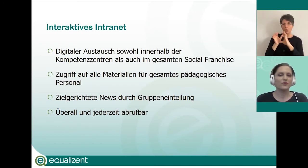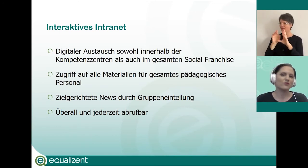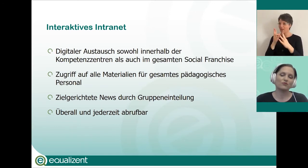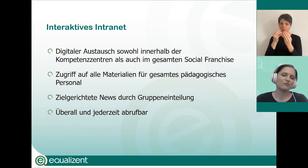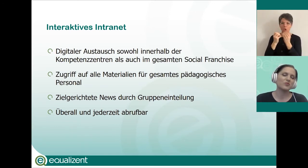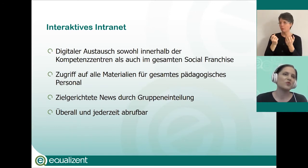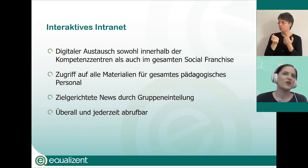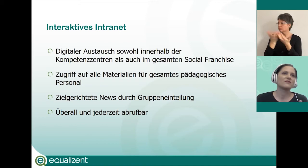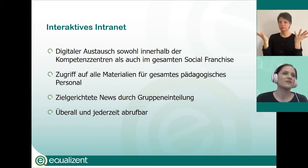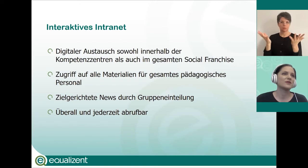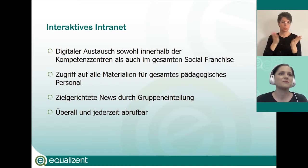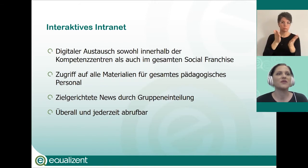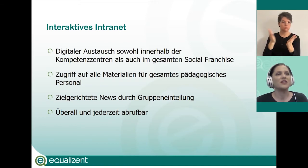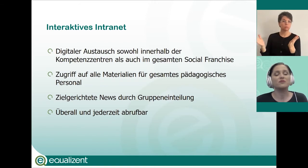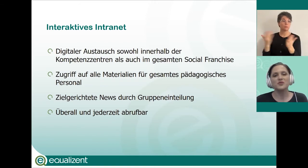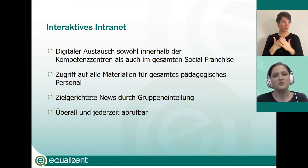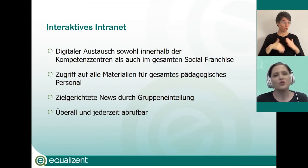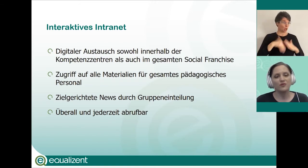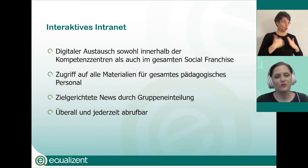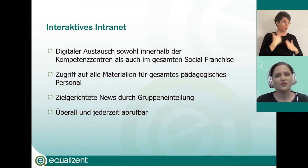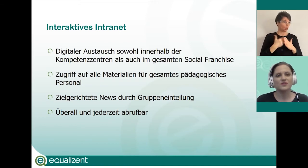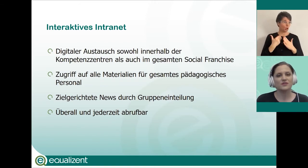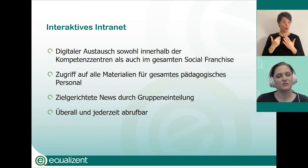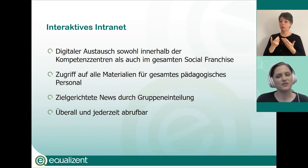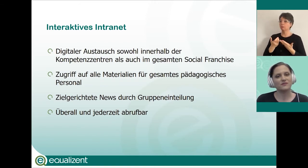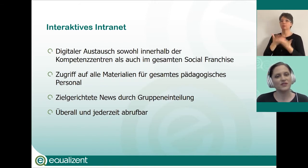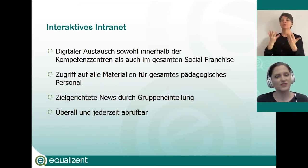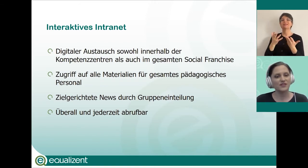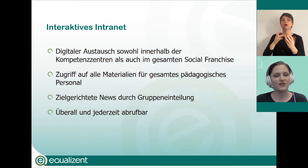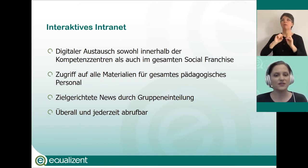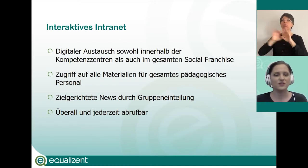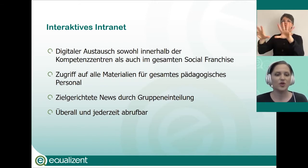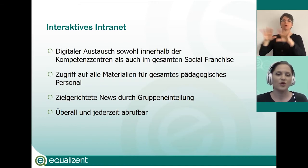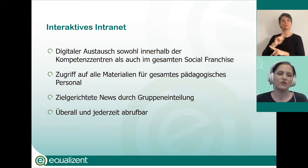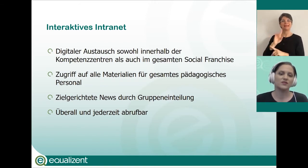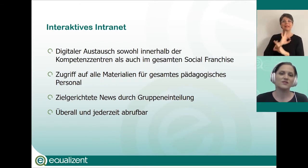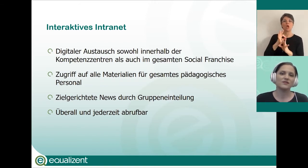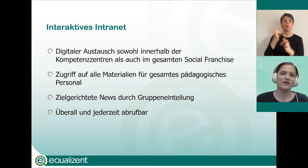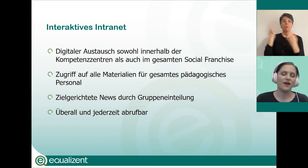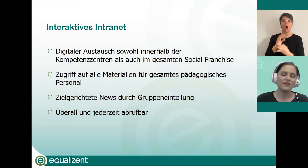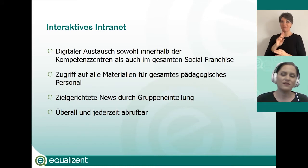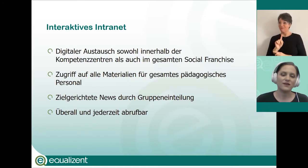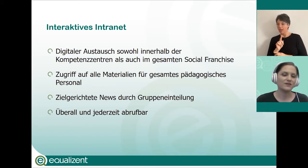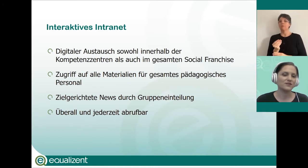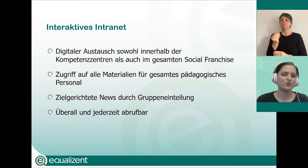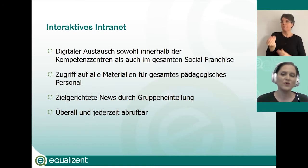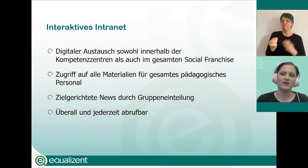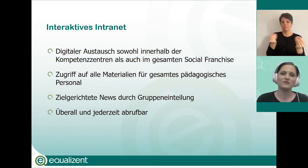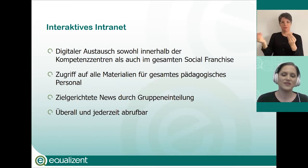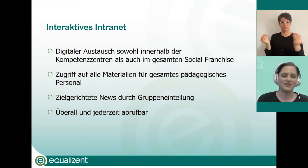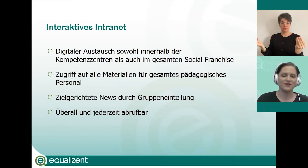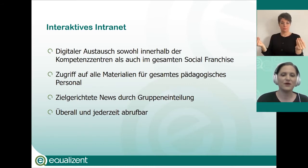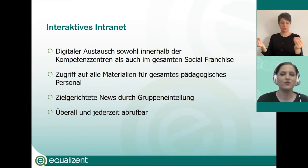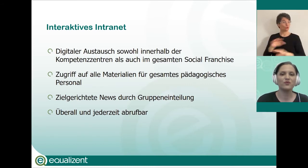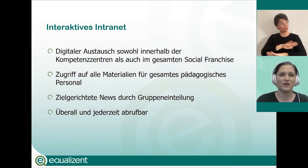wird von neuen Informationen überflutet, sondern es passiert wirklich zielgerichtet. Und es ist, alle Inhalte sind überall